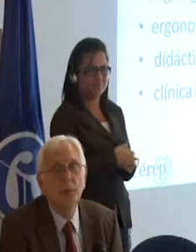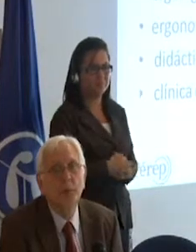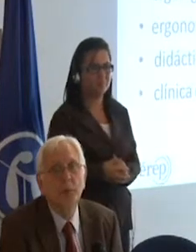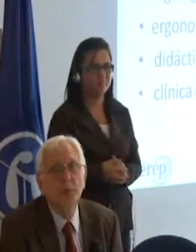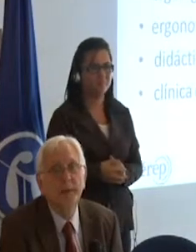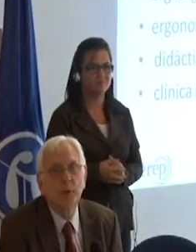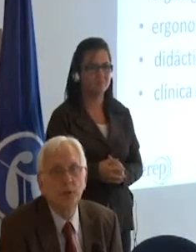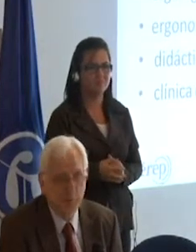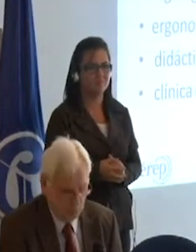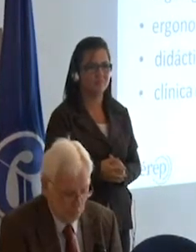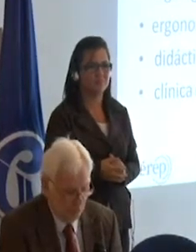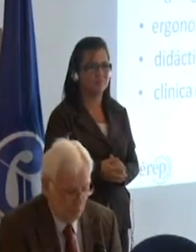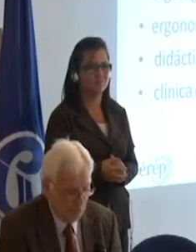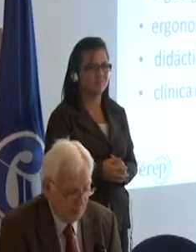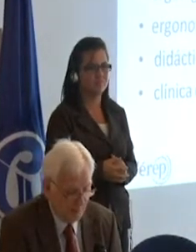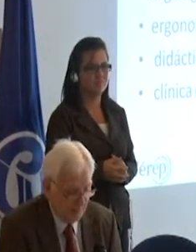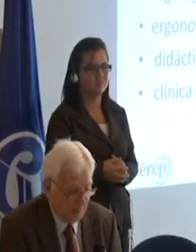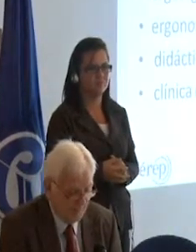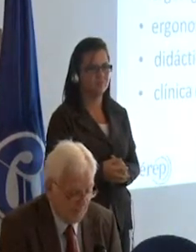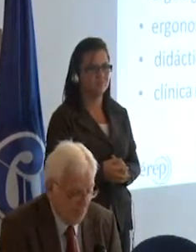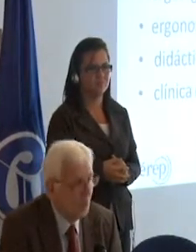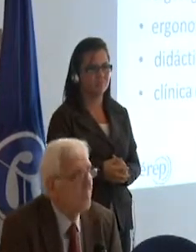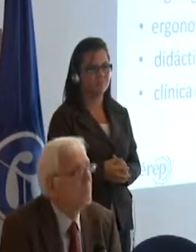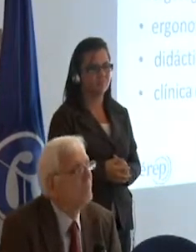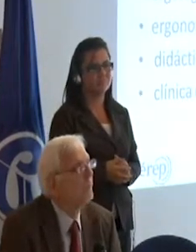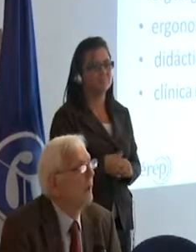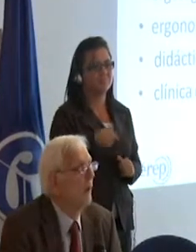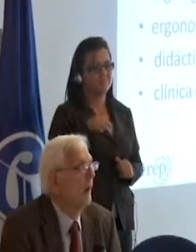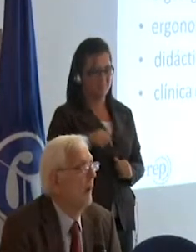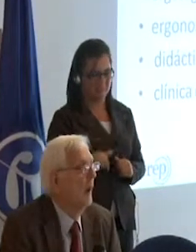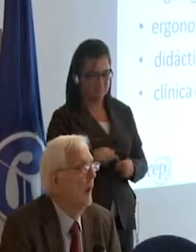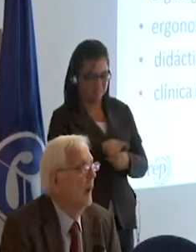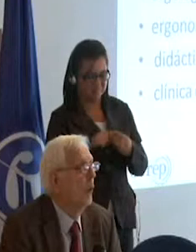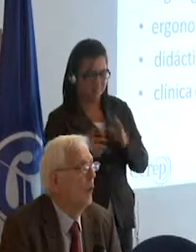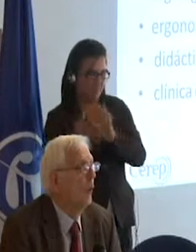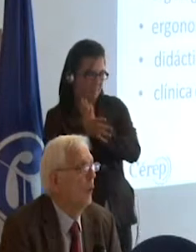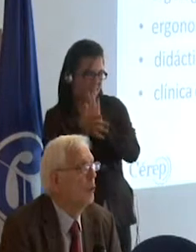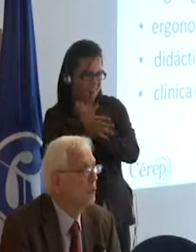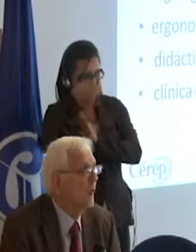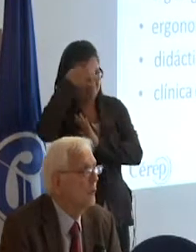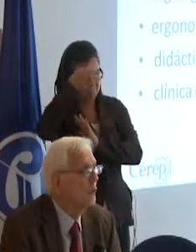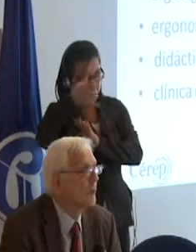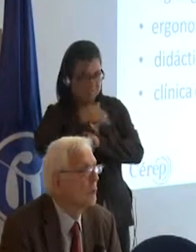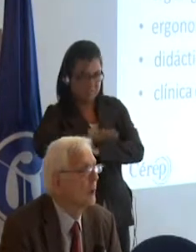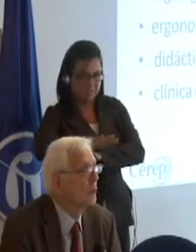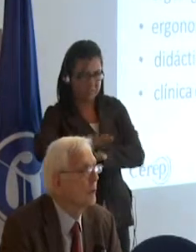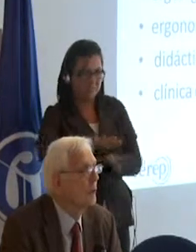Después de esta parte que desarrolla conceptos, me gustaría pasar